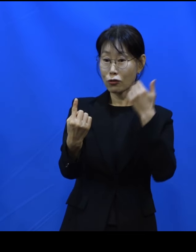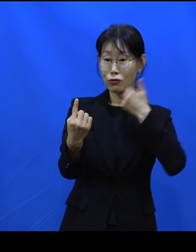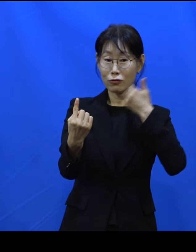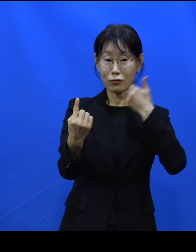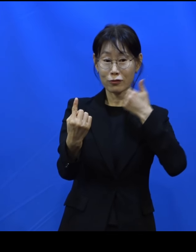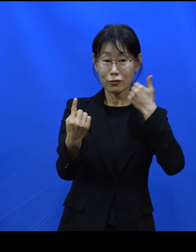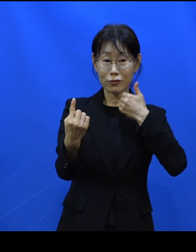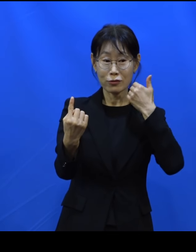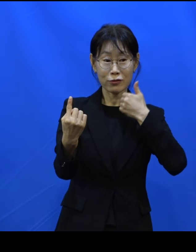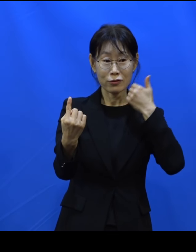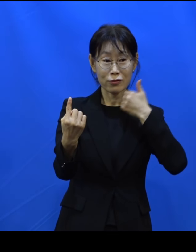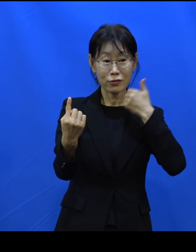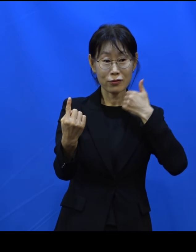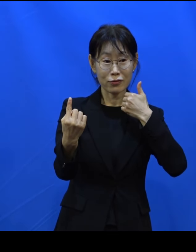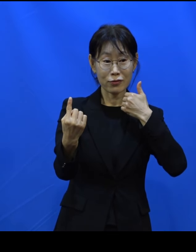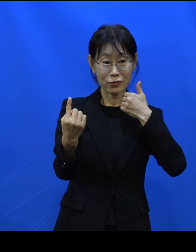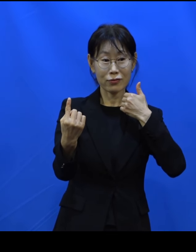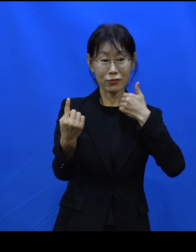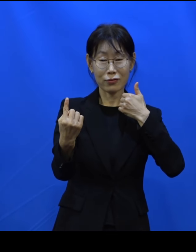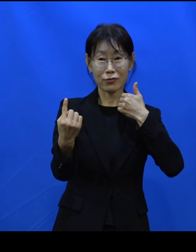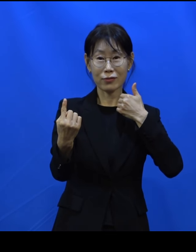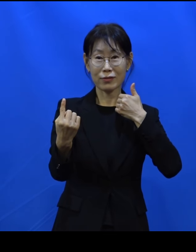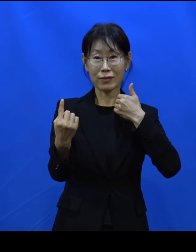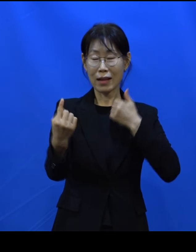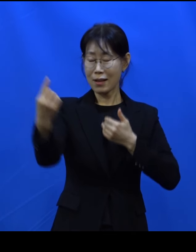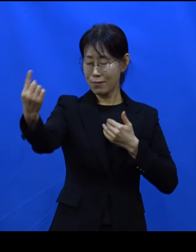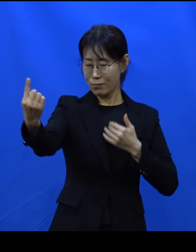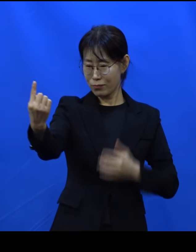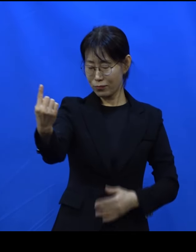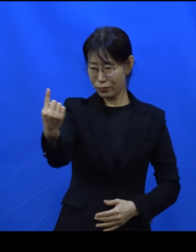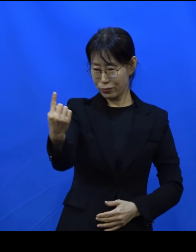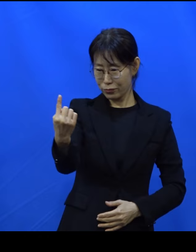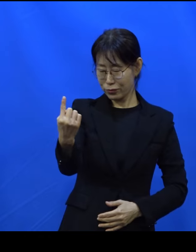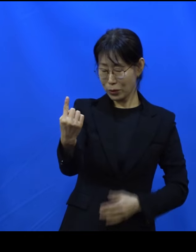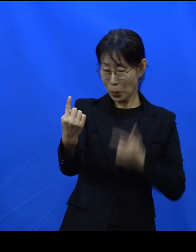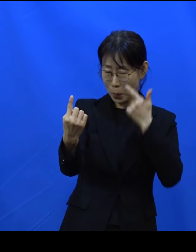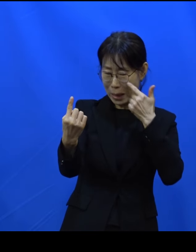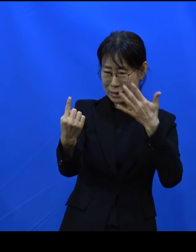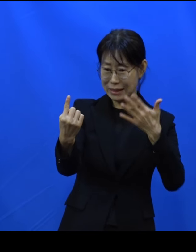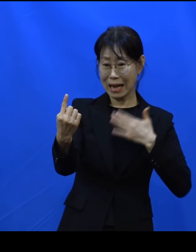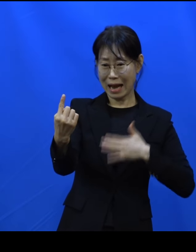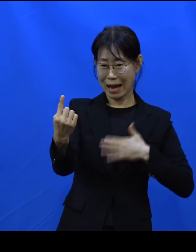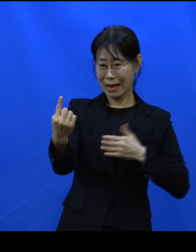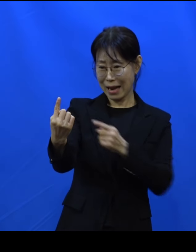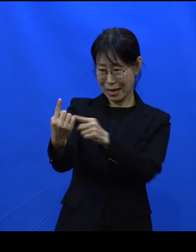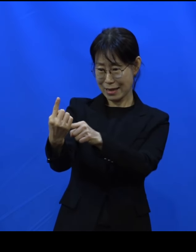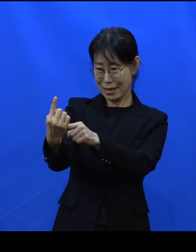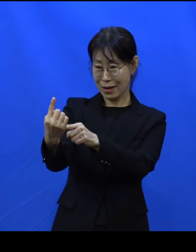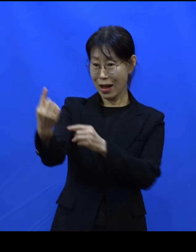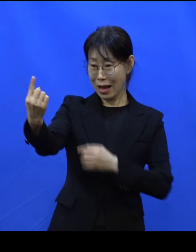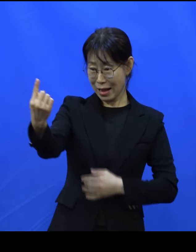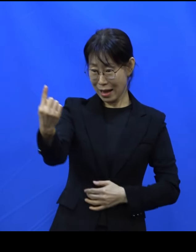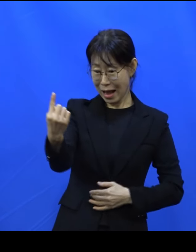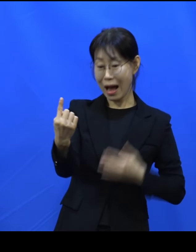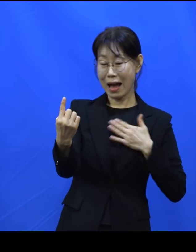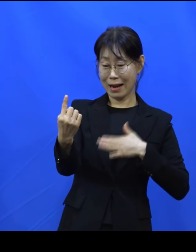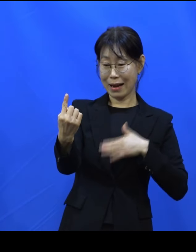누군가. 그래서 이 행렬이 가까워져 오면서 조금씩 더 선명해지는 거죠. 그가 나에게로